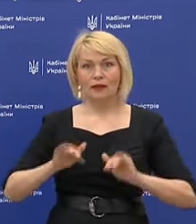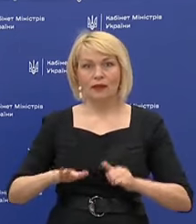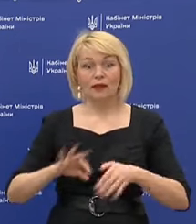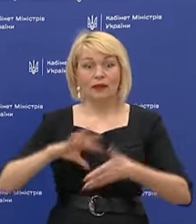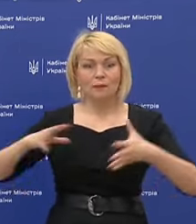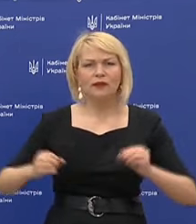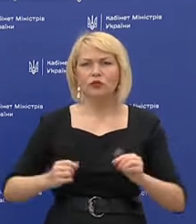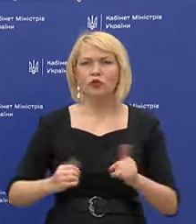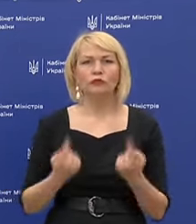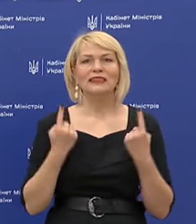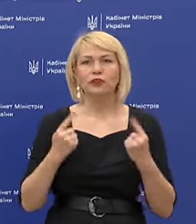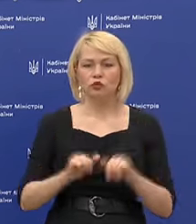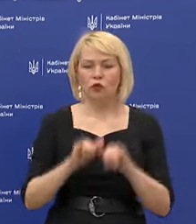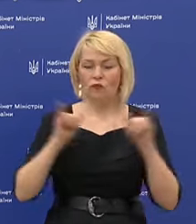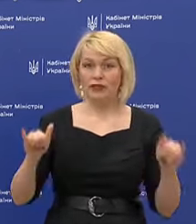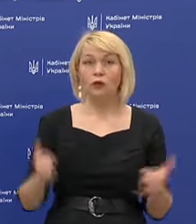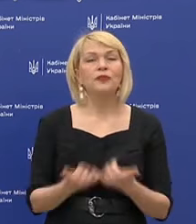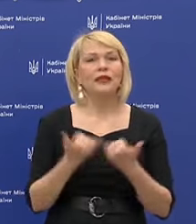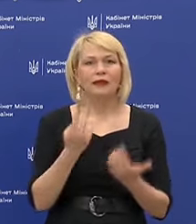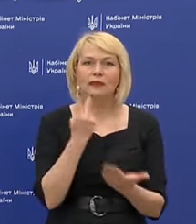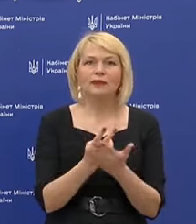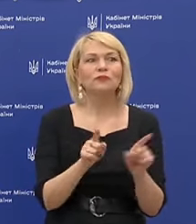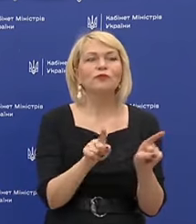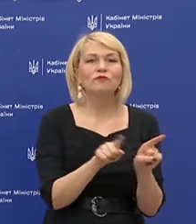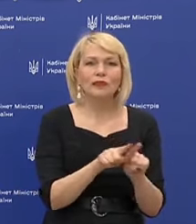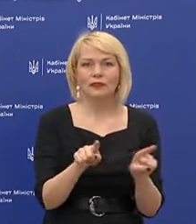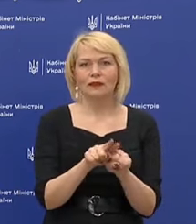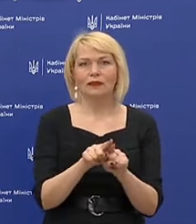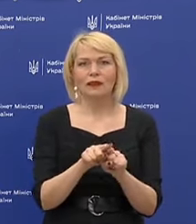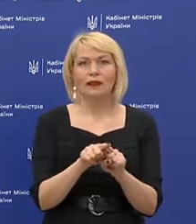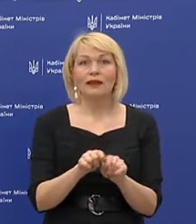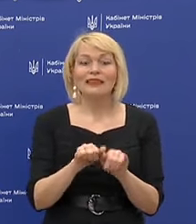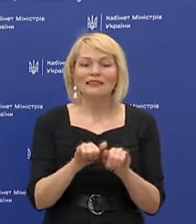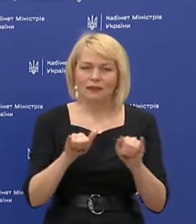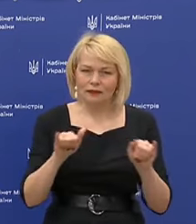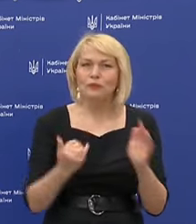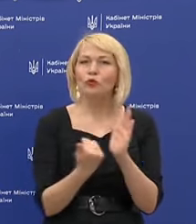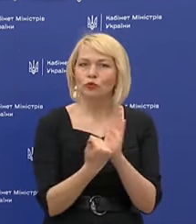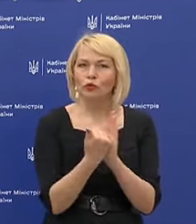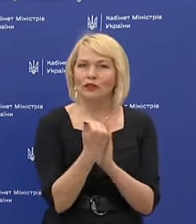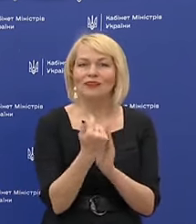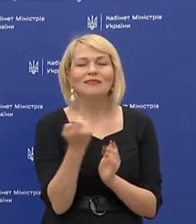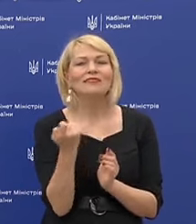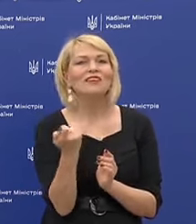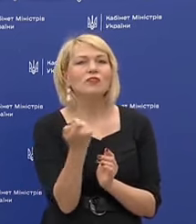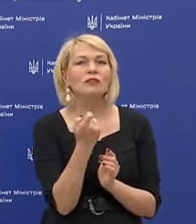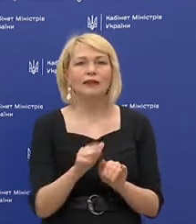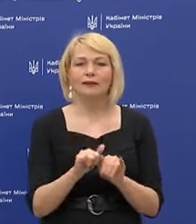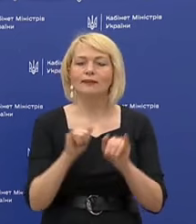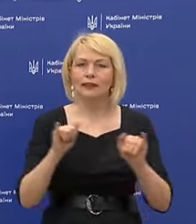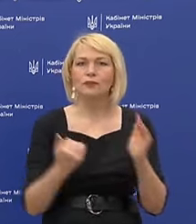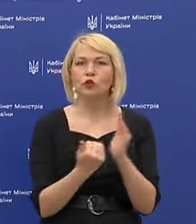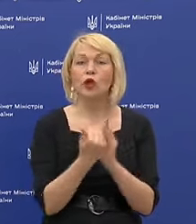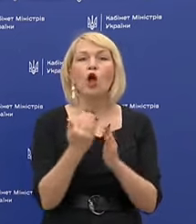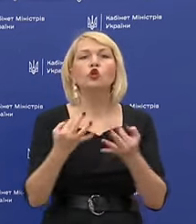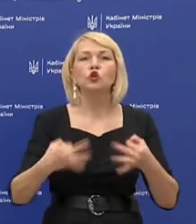значного сплеску. Ми зараз бачимо все ж таки динаміку до зростання, але вона невелика динаміка до зростання, і